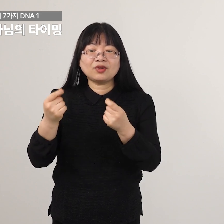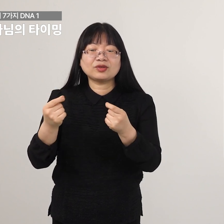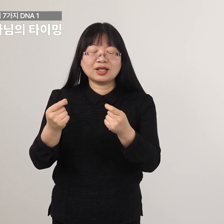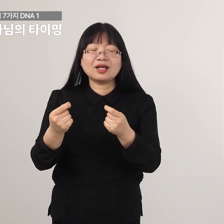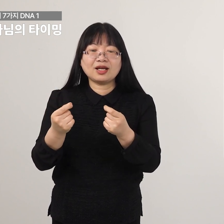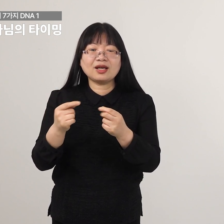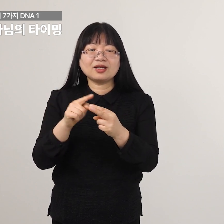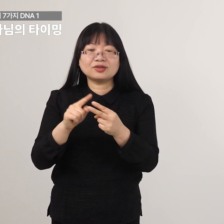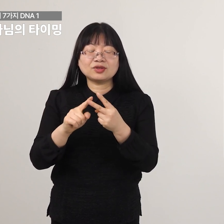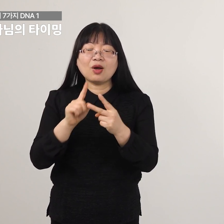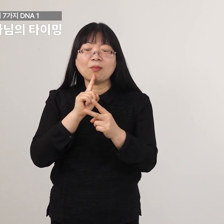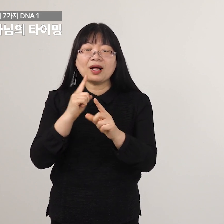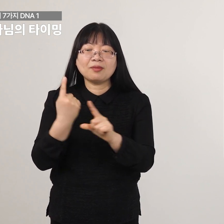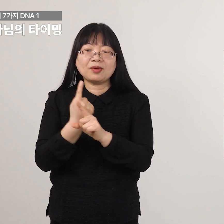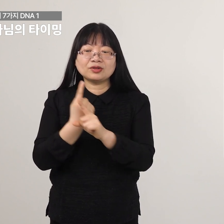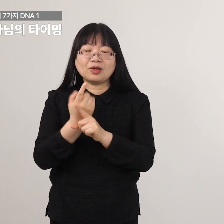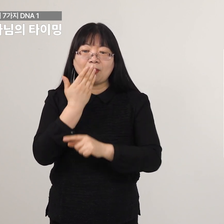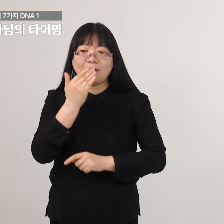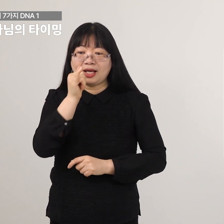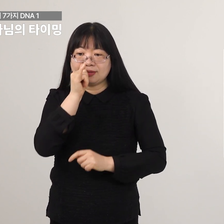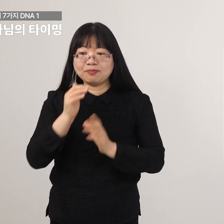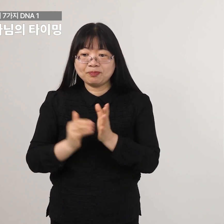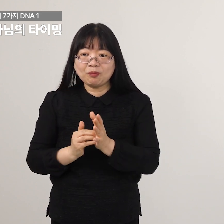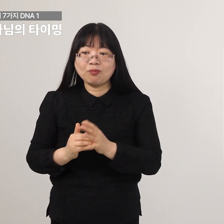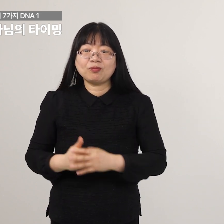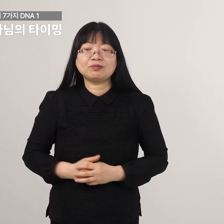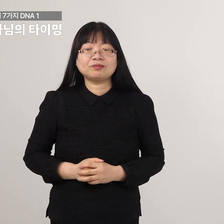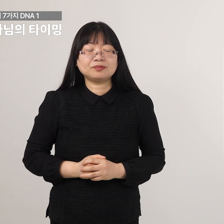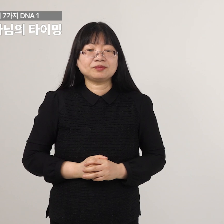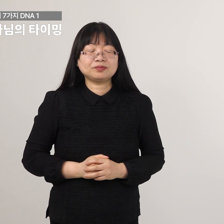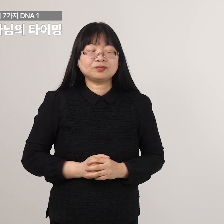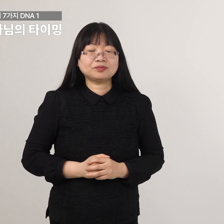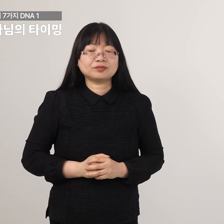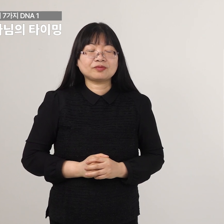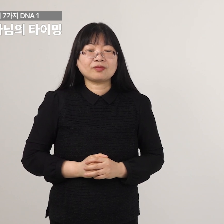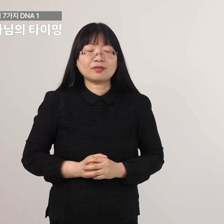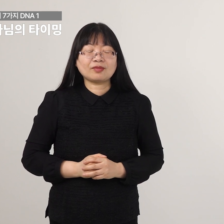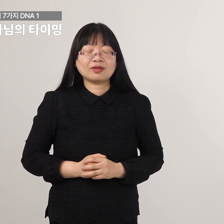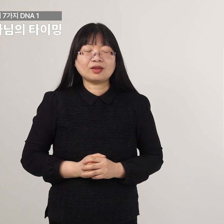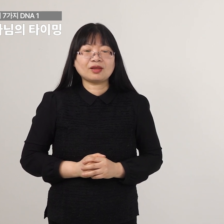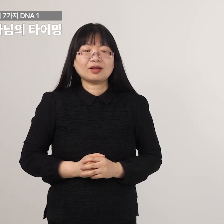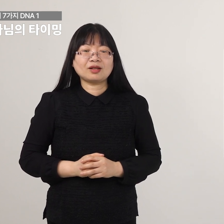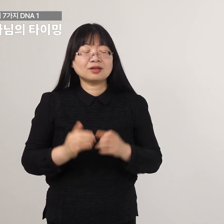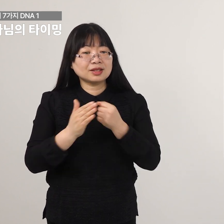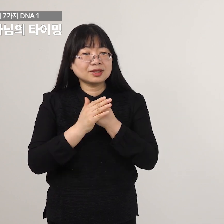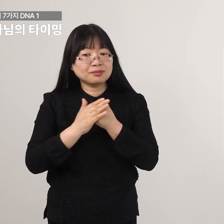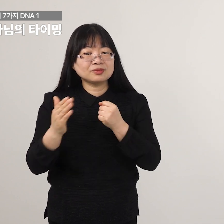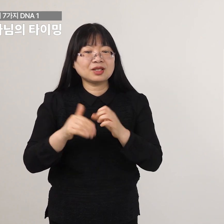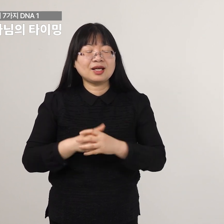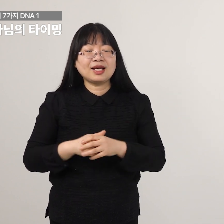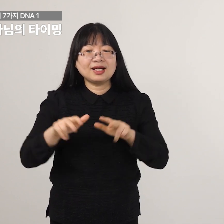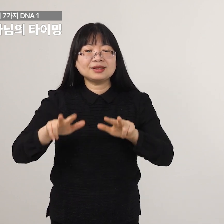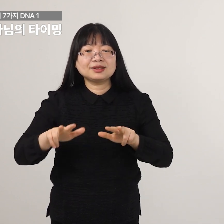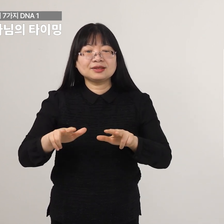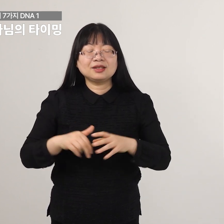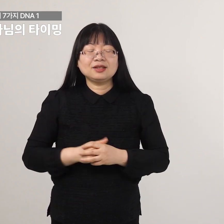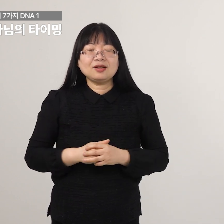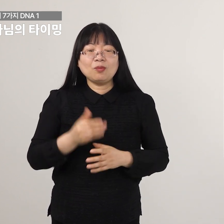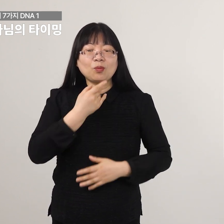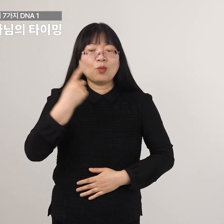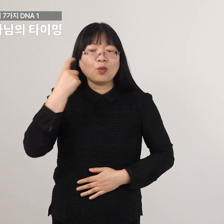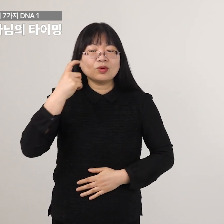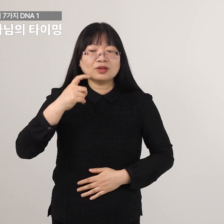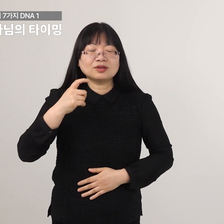번역이 가능해요. 이 데오빌로라는 말이. 자, 그런 걸로 봐서 이제 막